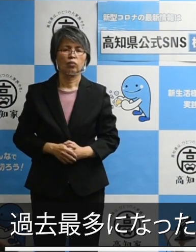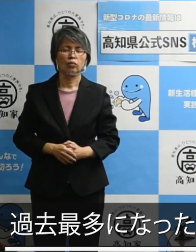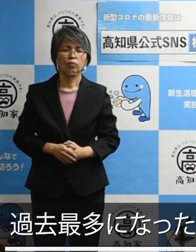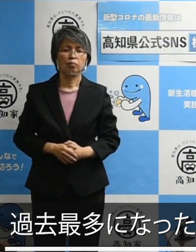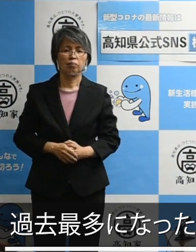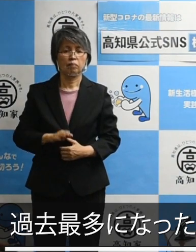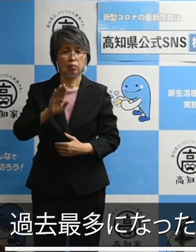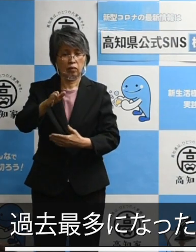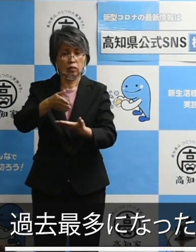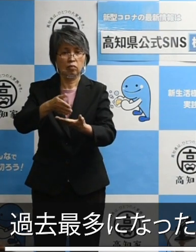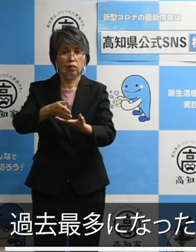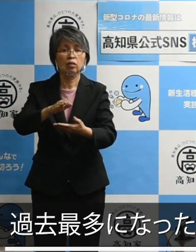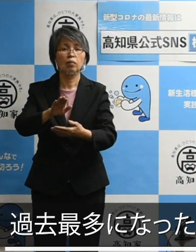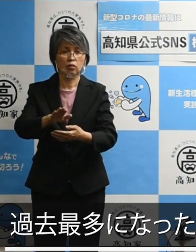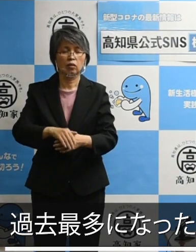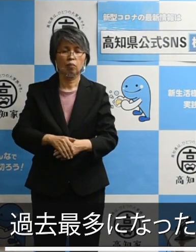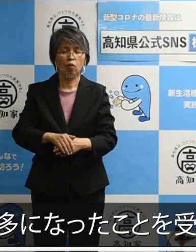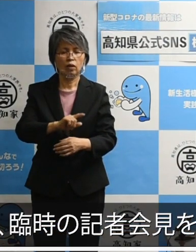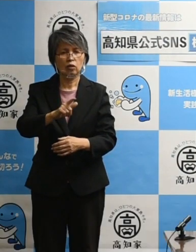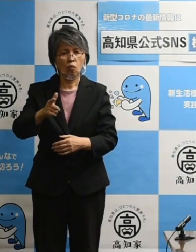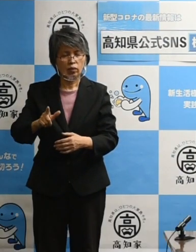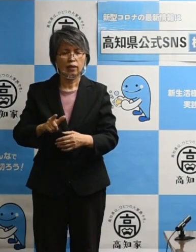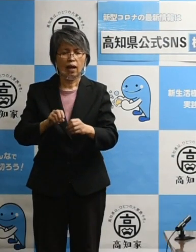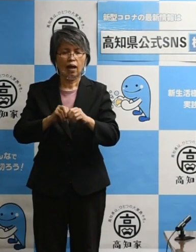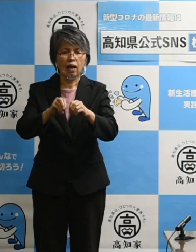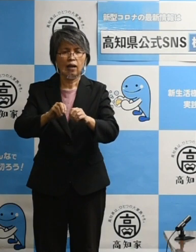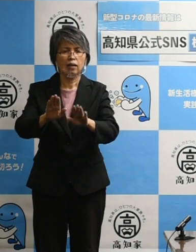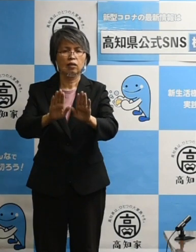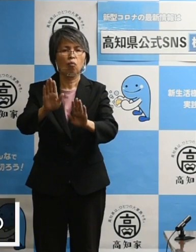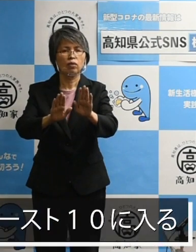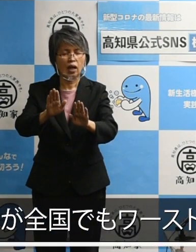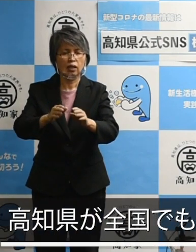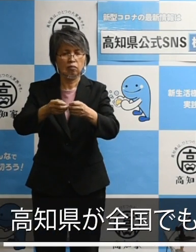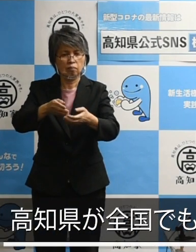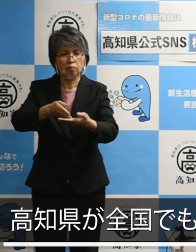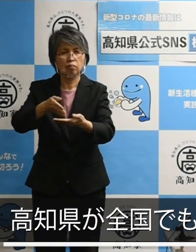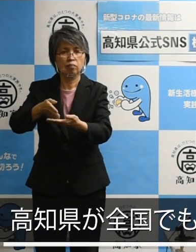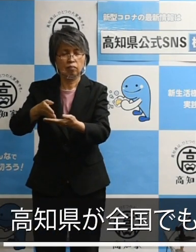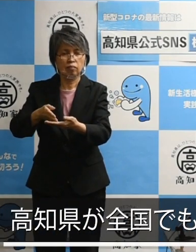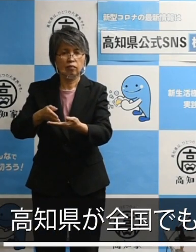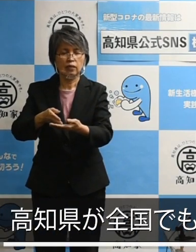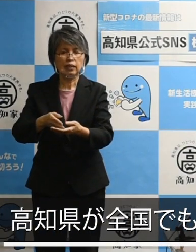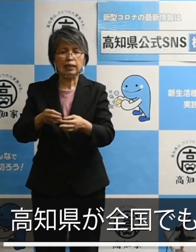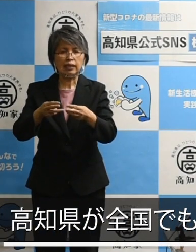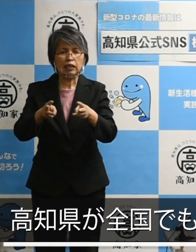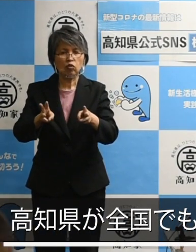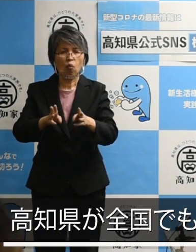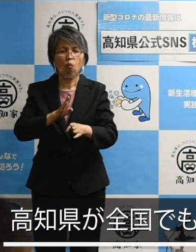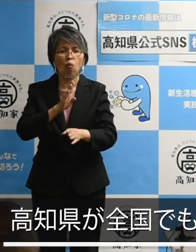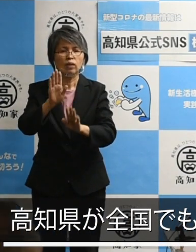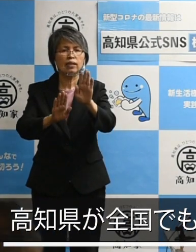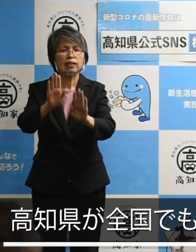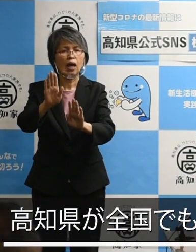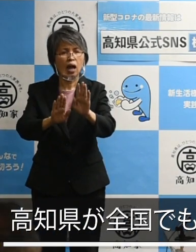後ほど申しますが、いろんな感染の指標もですね、いわゆる非常事態に相当